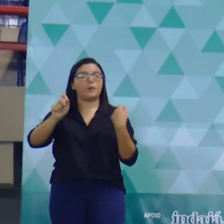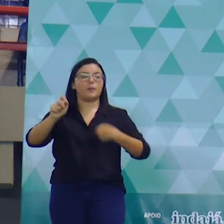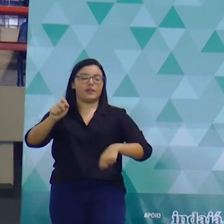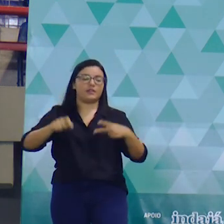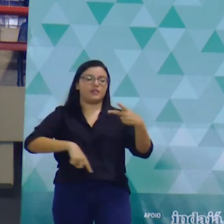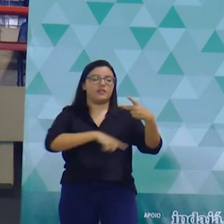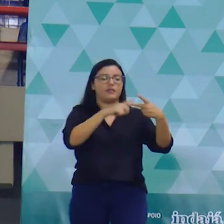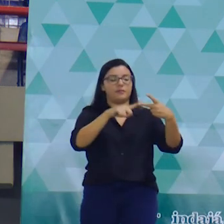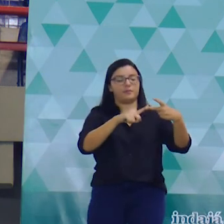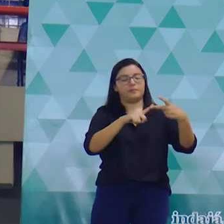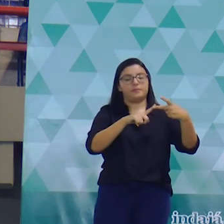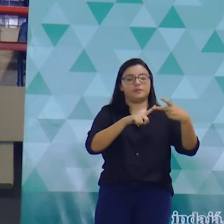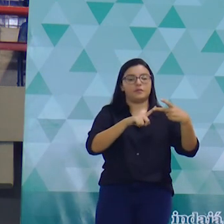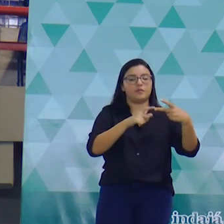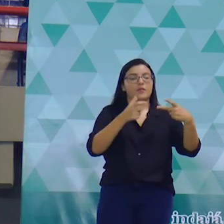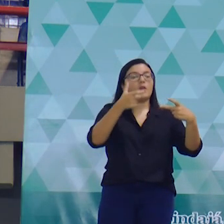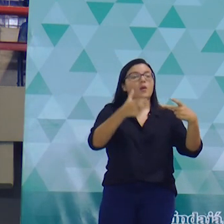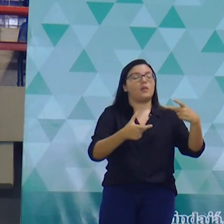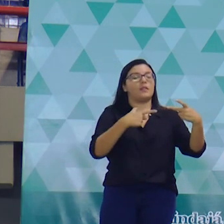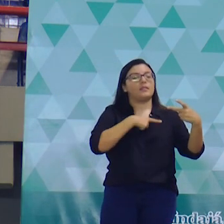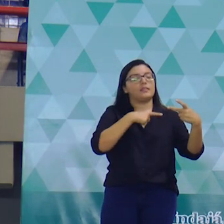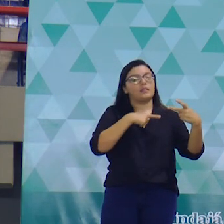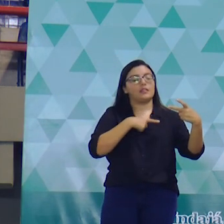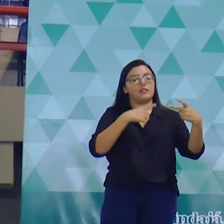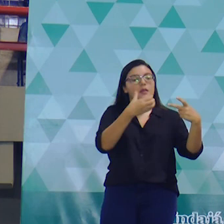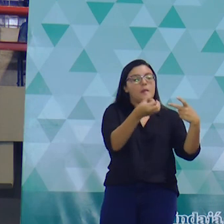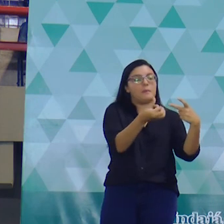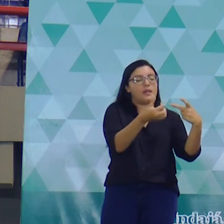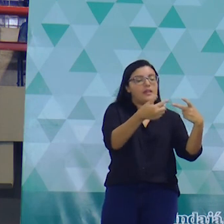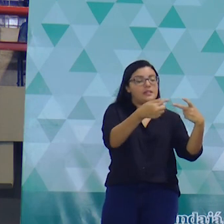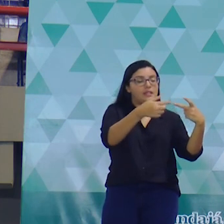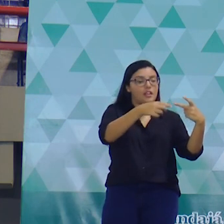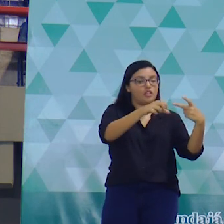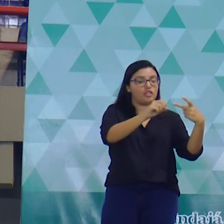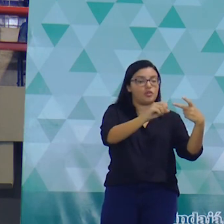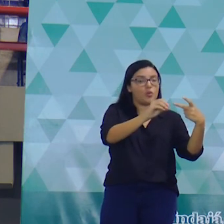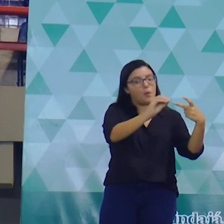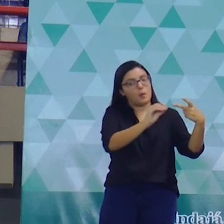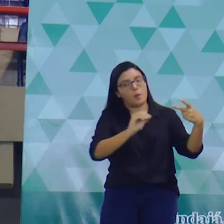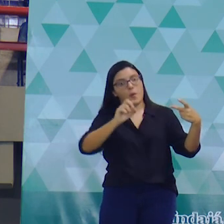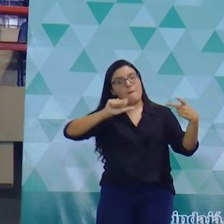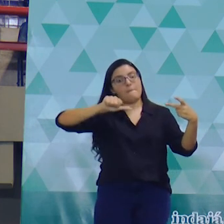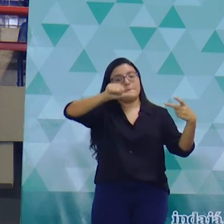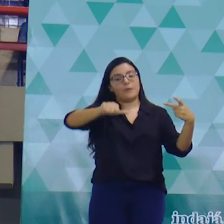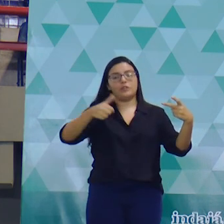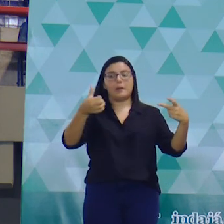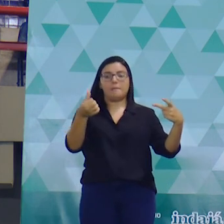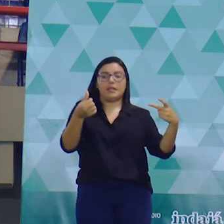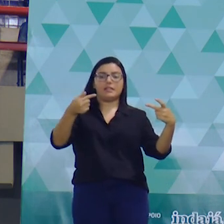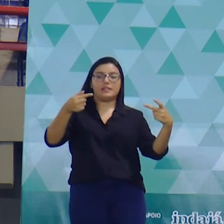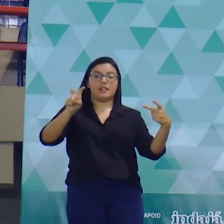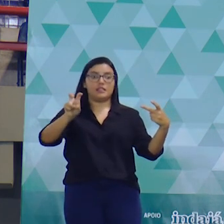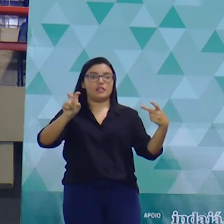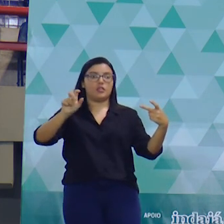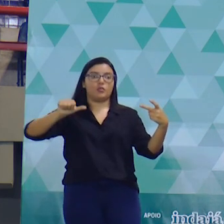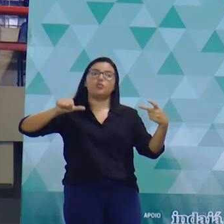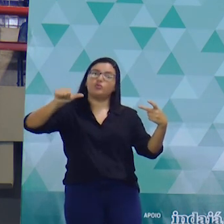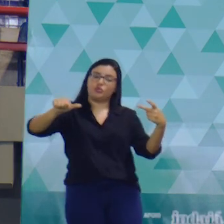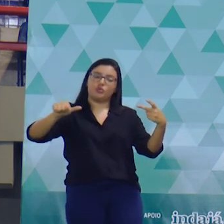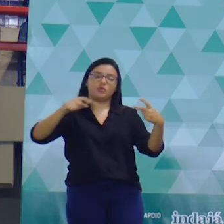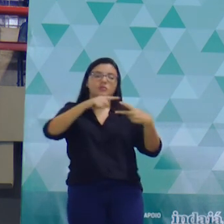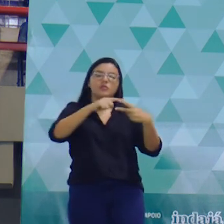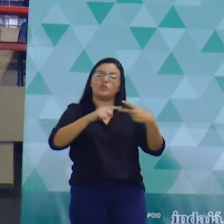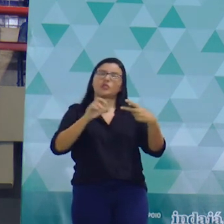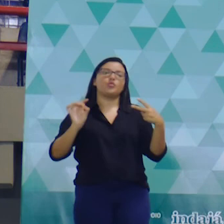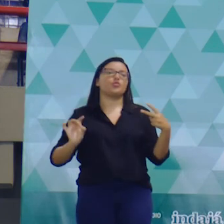A segunda, onde tem 678, é para ser 675 novamente. Bom, são só essas